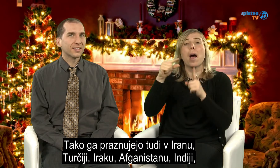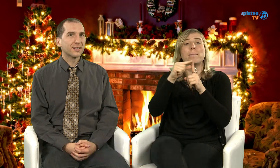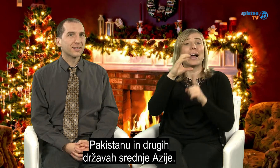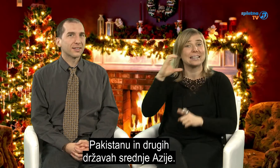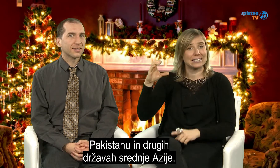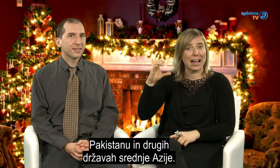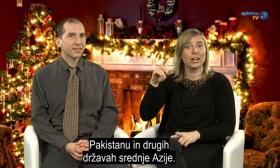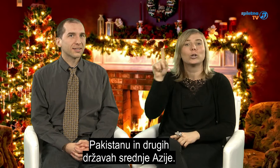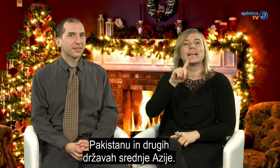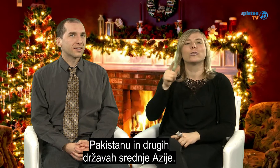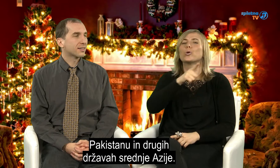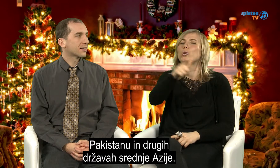Azije.